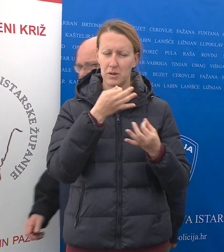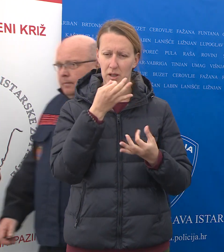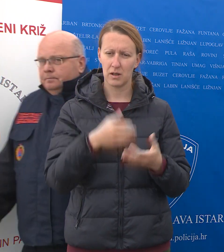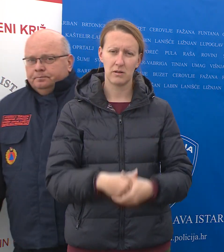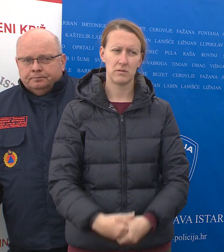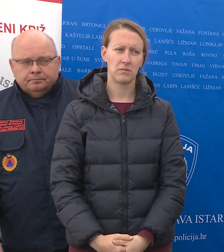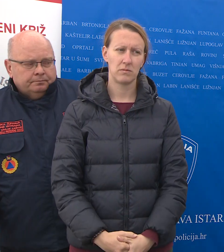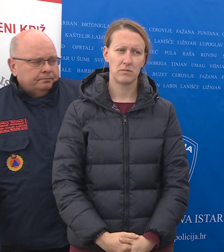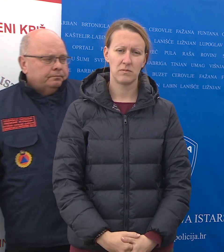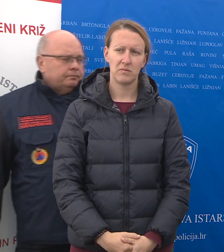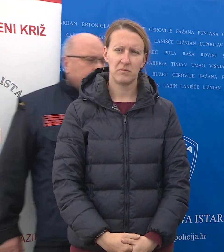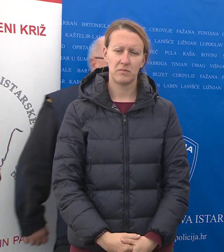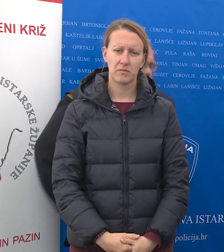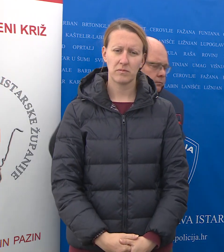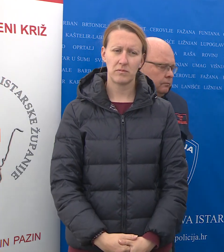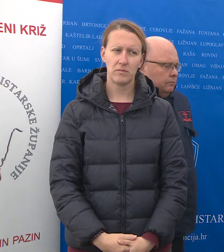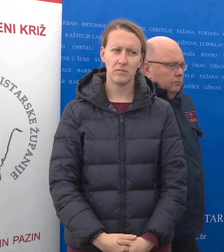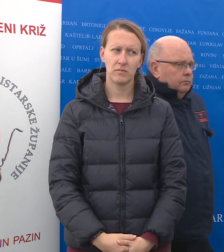pitanjem.